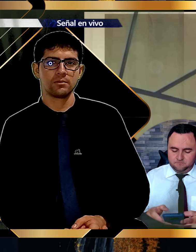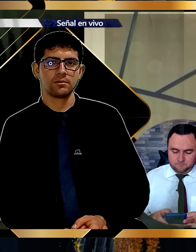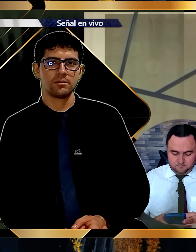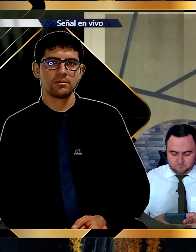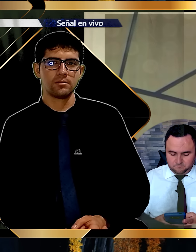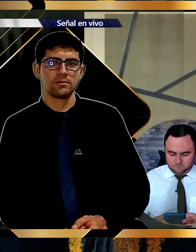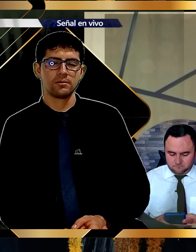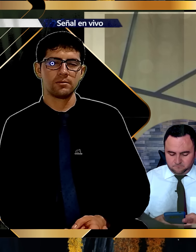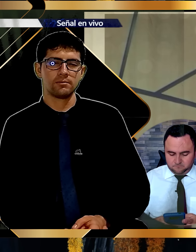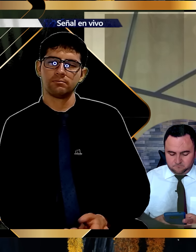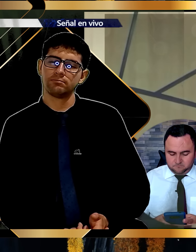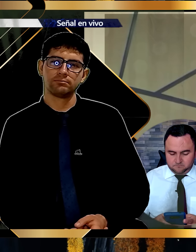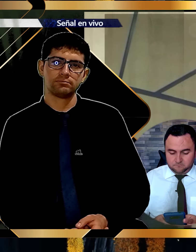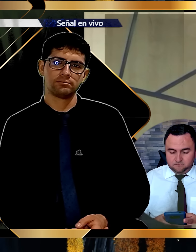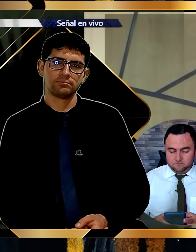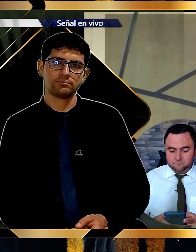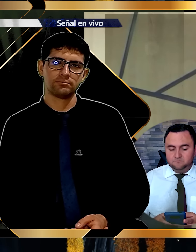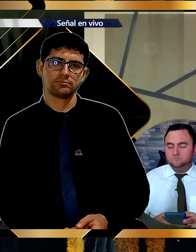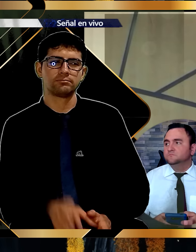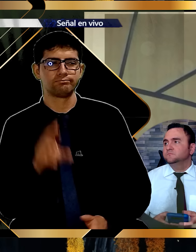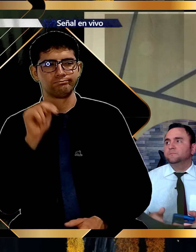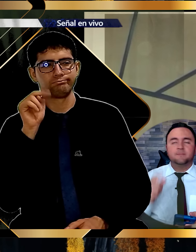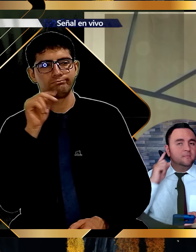Es raro.